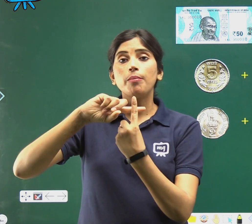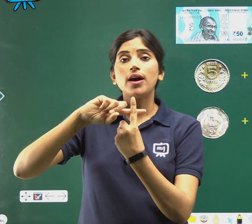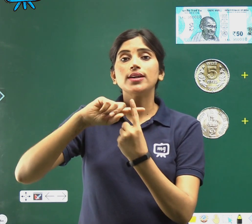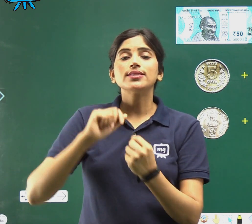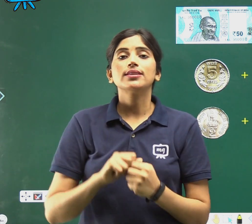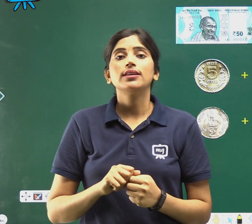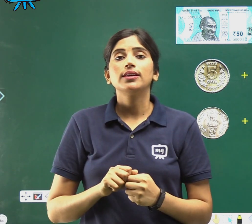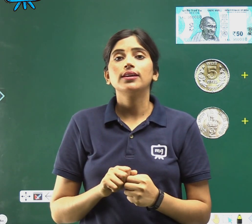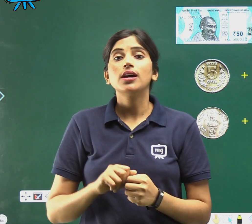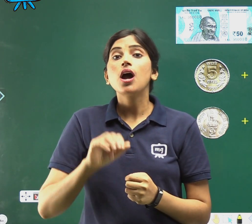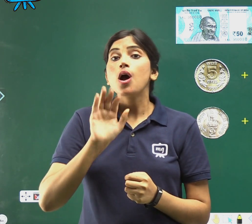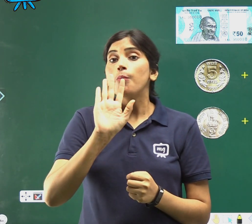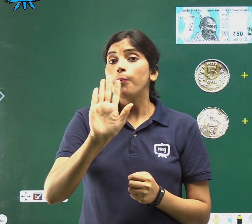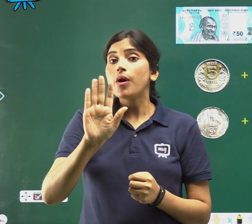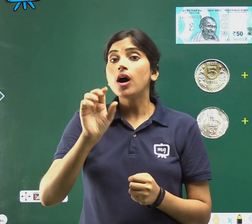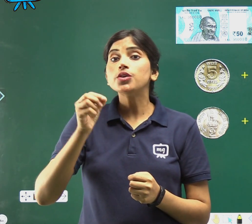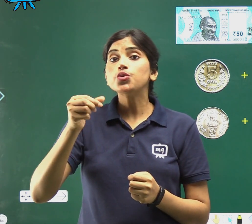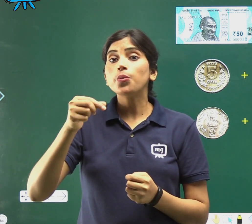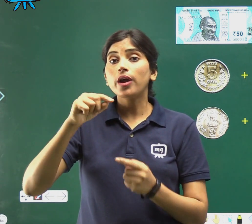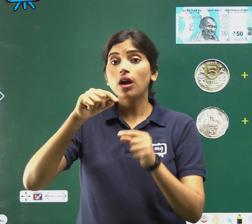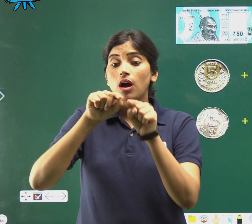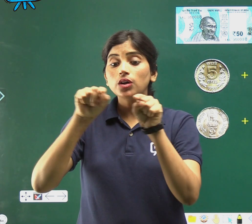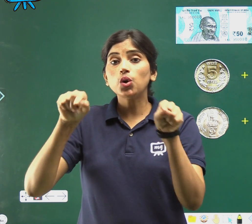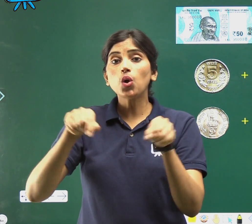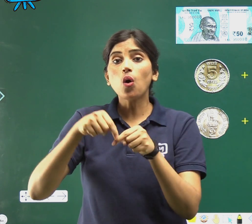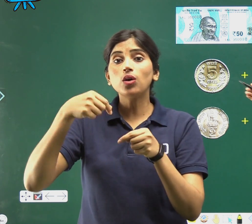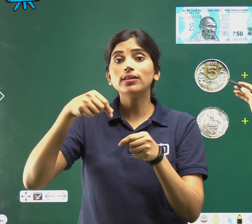प्लस 5 रुपए का नोट